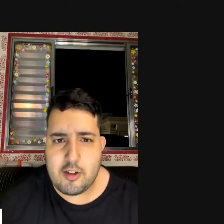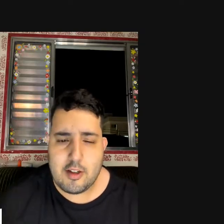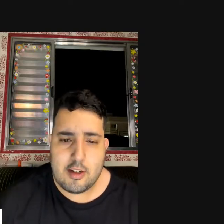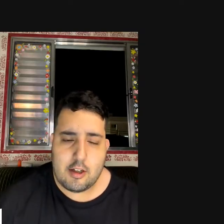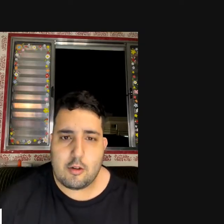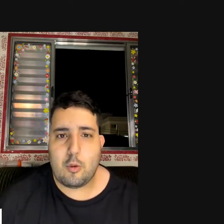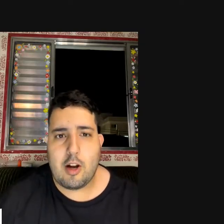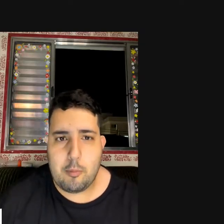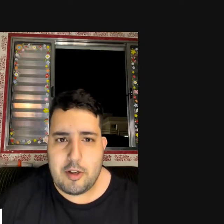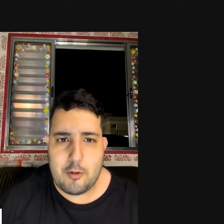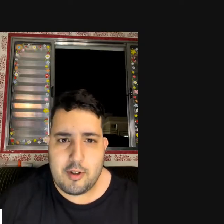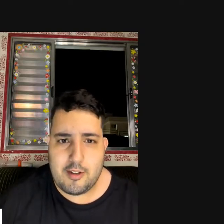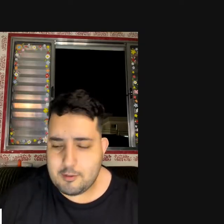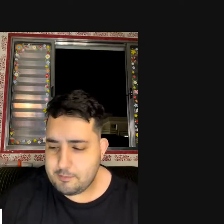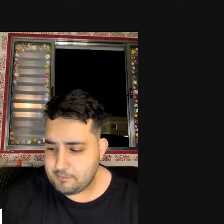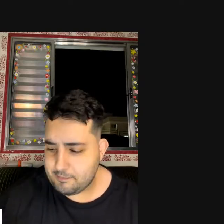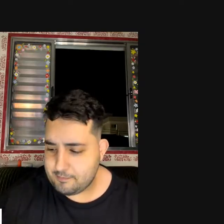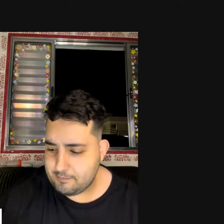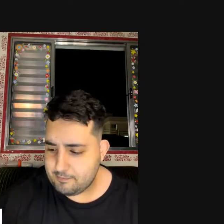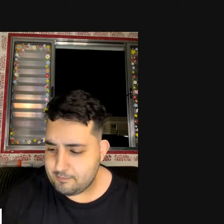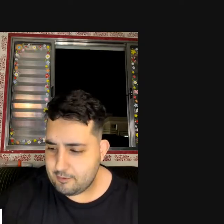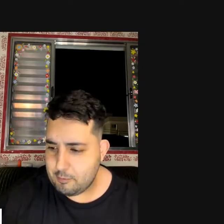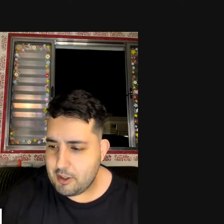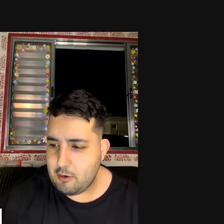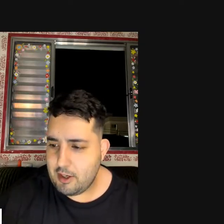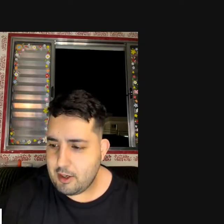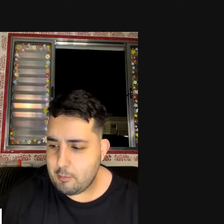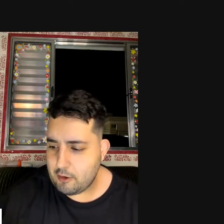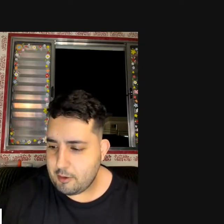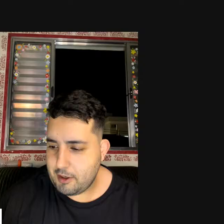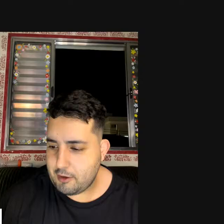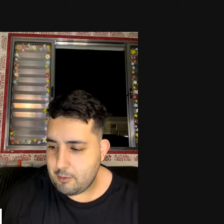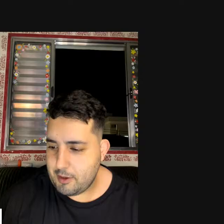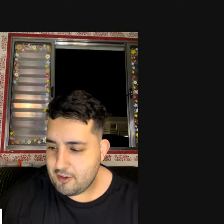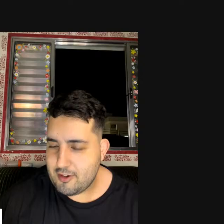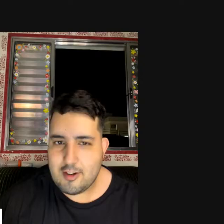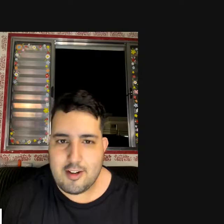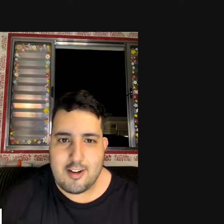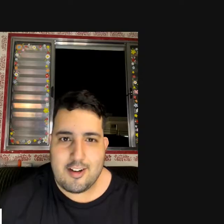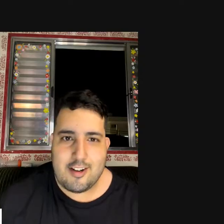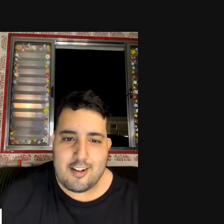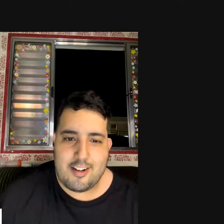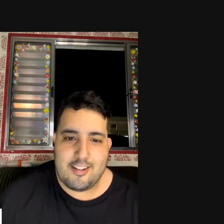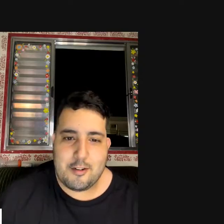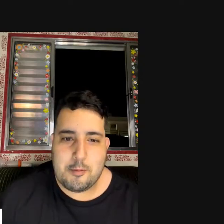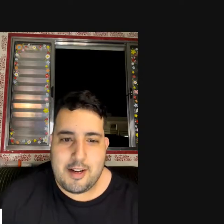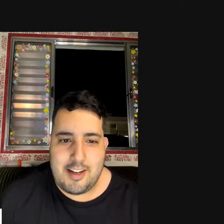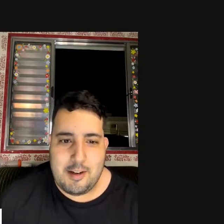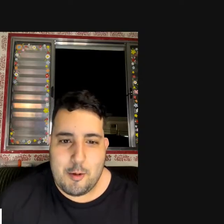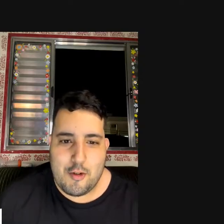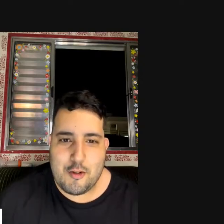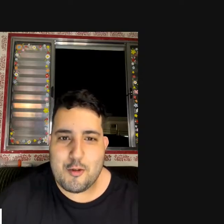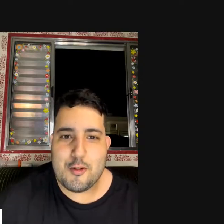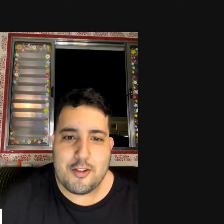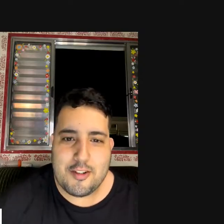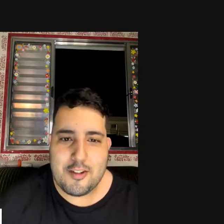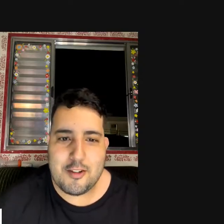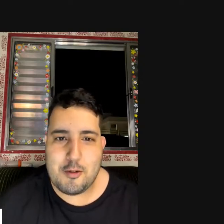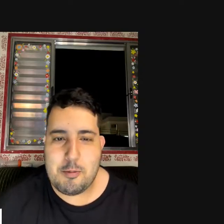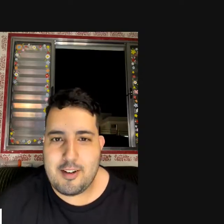opiniões, trocar opiniões. Mandei o link aqui para nossa amiga novamente. Eles estão numa equipe hoje